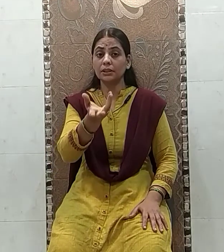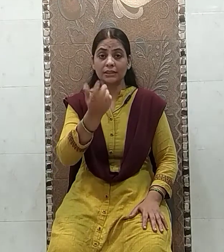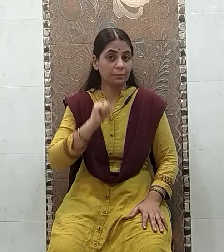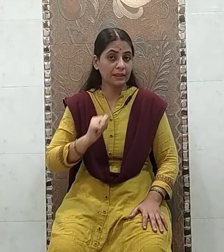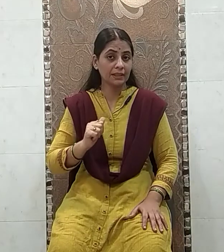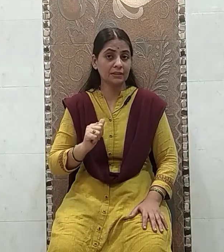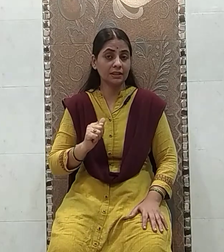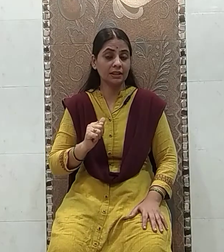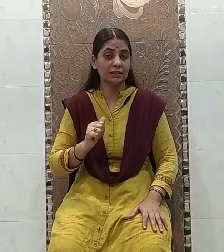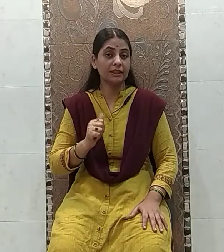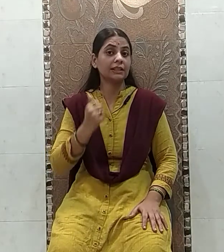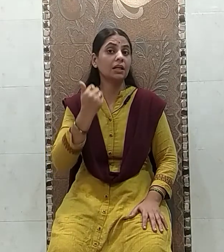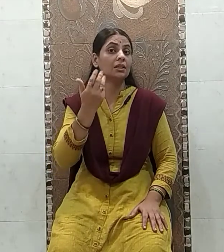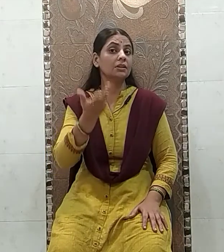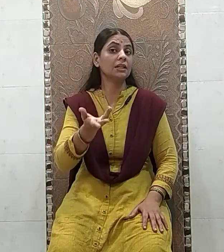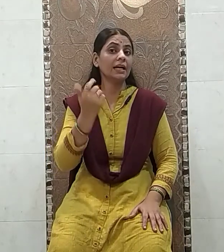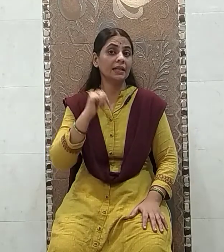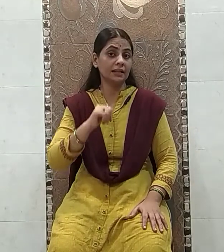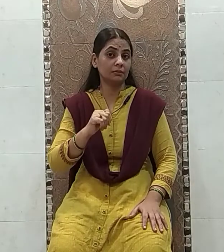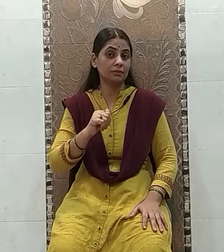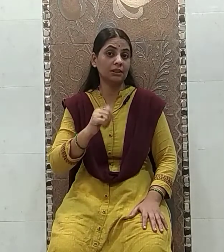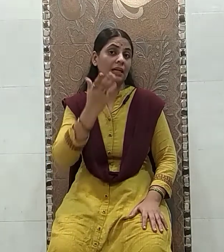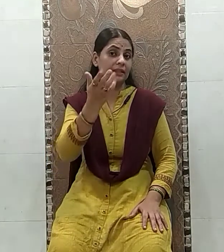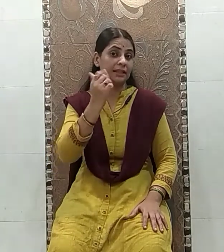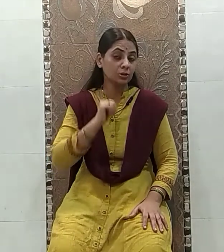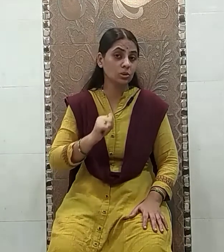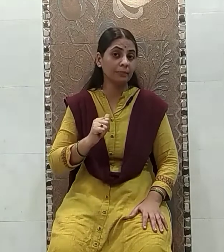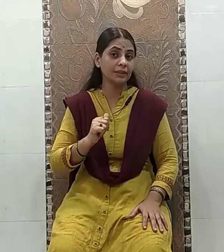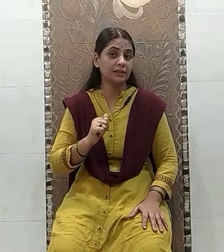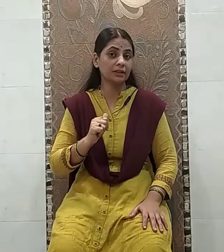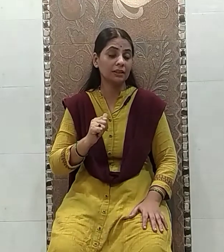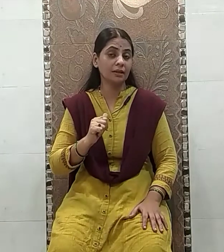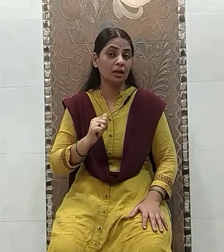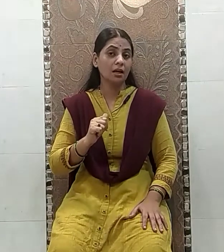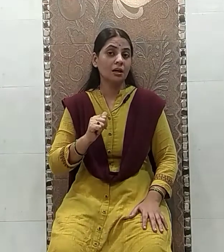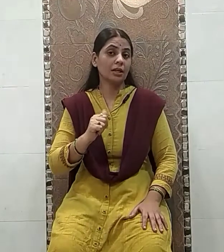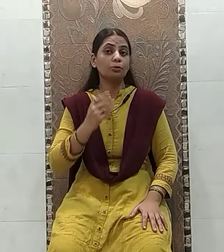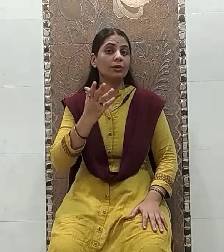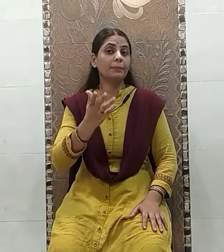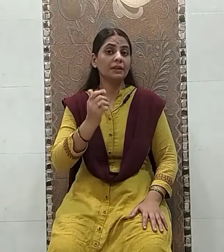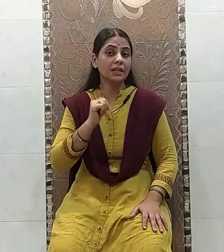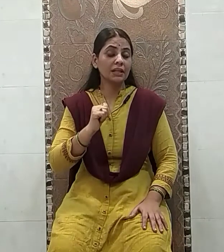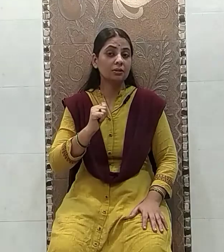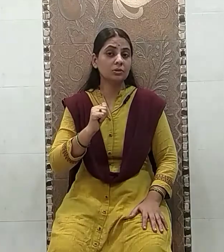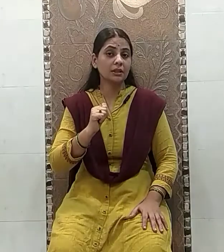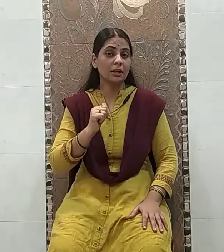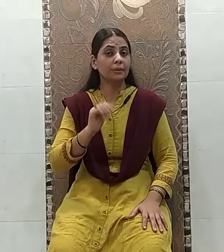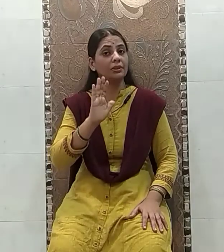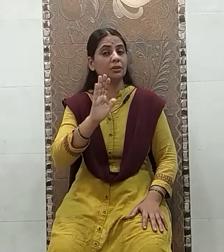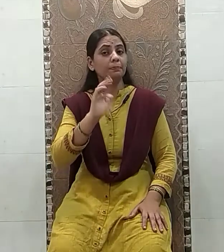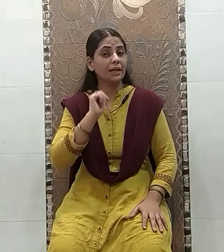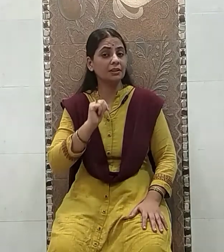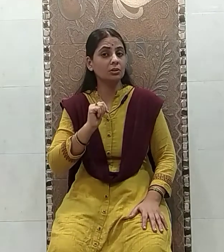याचं पाठांतर करा. त्याचे अर्थ काय आहेत ते जाणण्याचा थोडा प्रयत्न करा. यापूर्वी आपण केला नव्हता, आपण फक्त पाठ करत